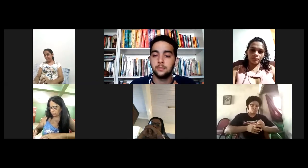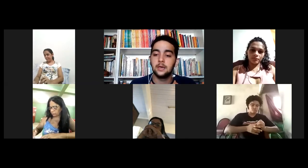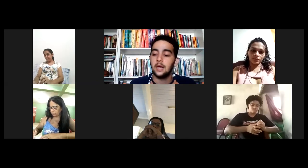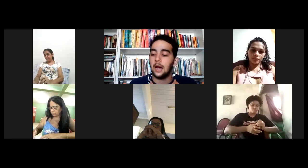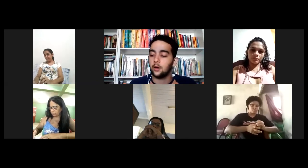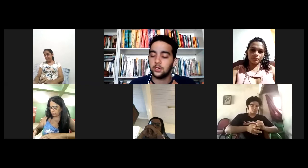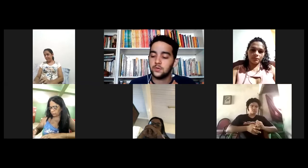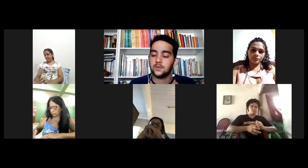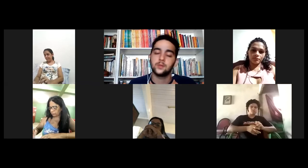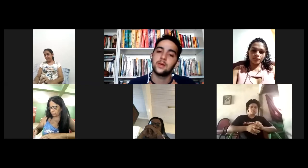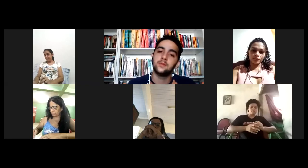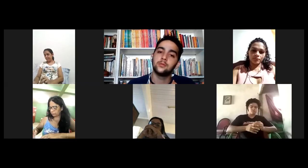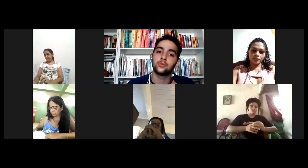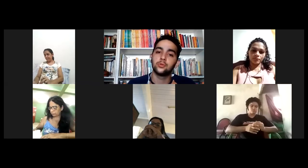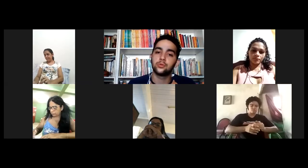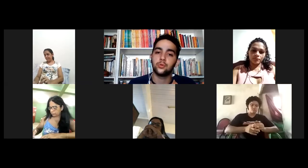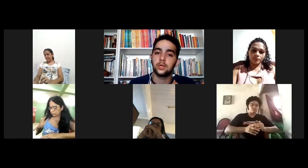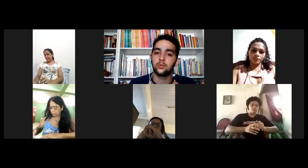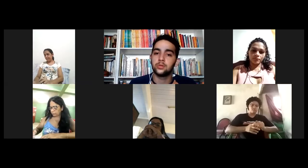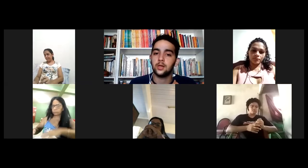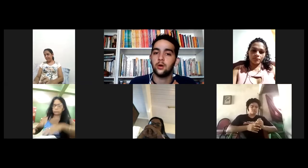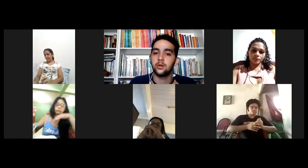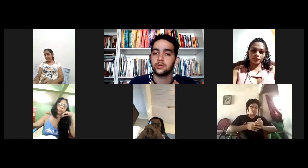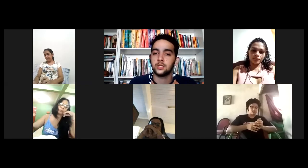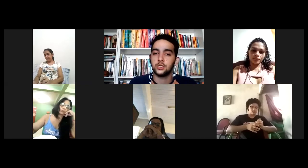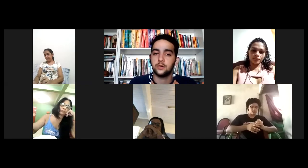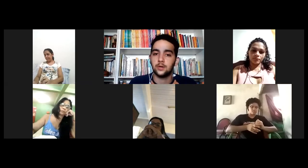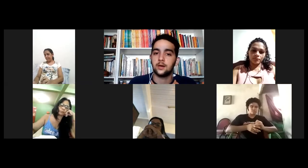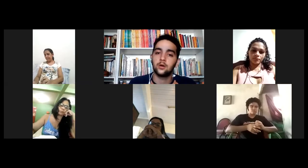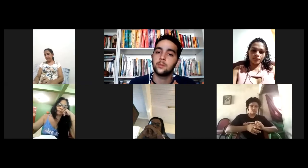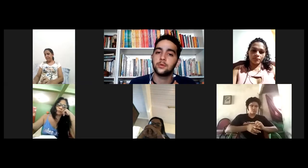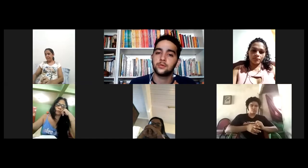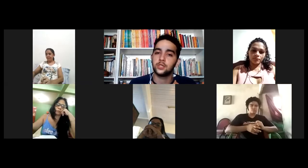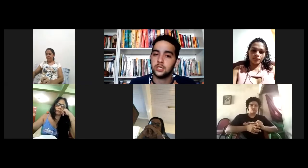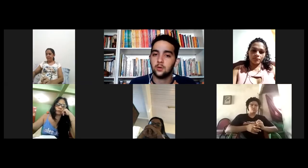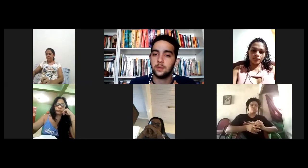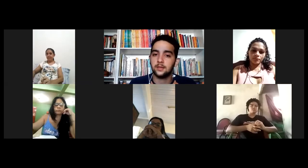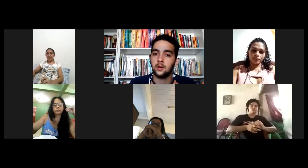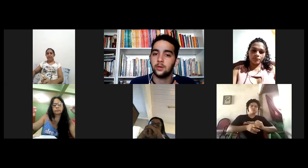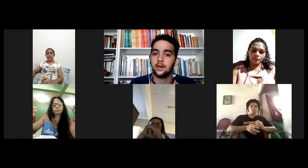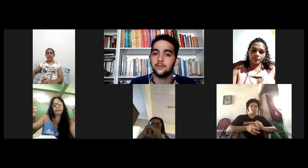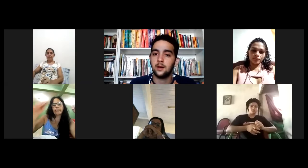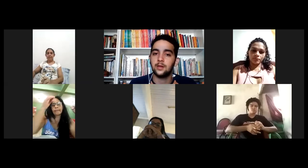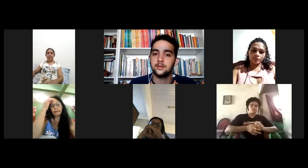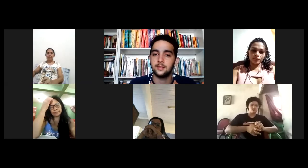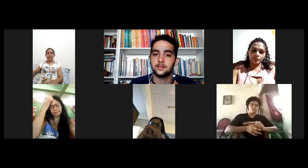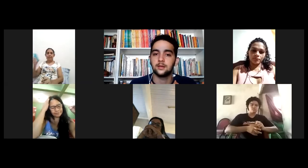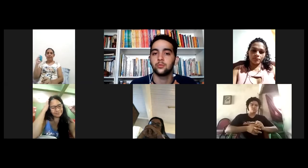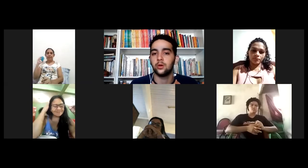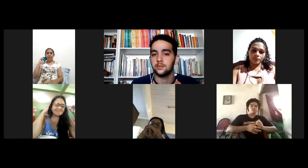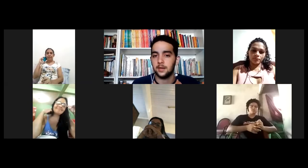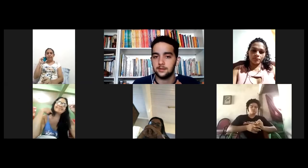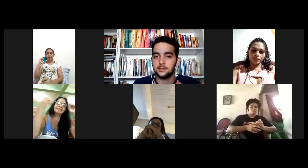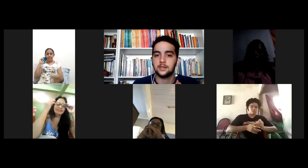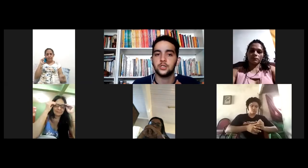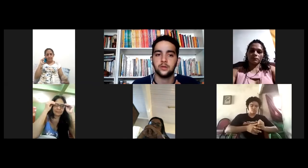tempo. Agora a gente vai fazer uma revisão de todos os conteúdos teóricos que a gente já viu até agora, pois hoje a gente está completando a 8ª aula à distância. Então,